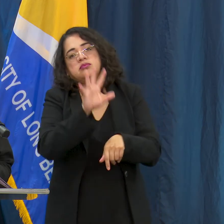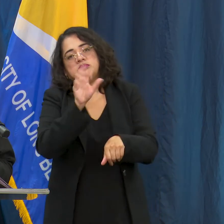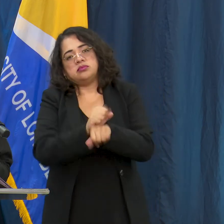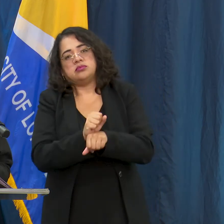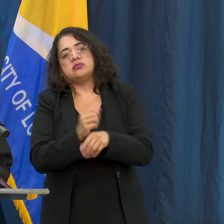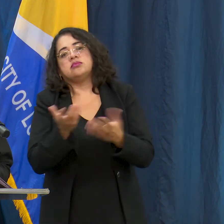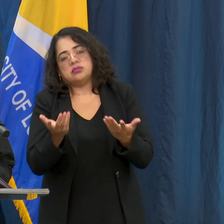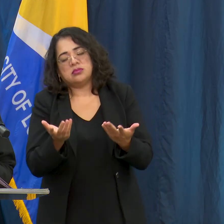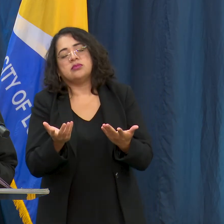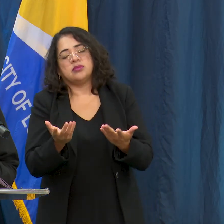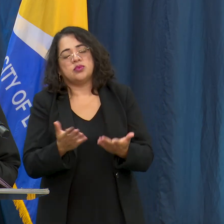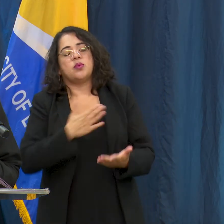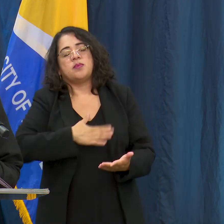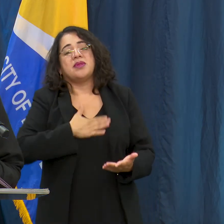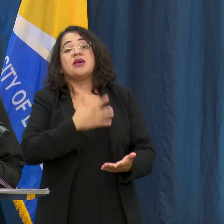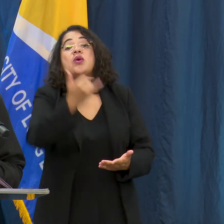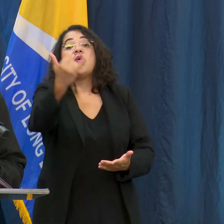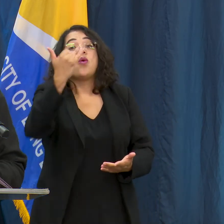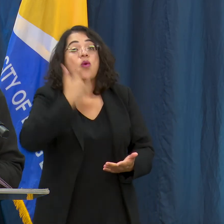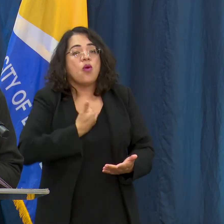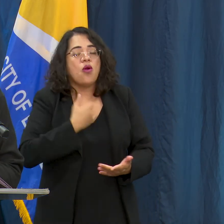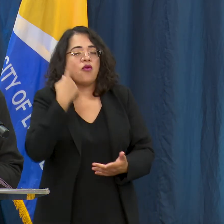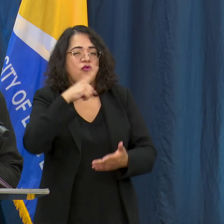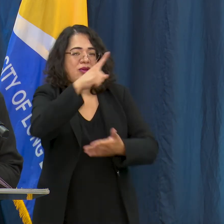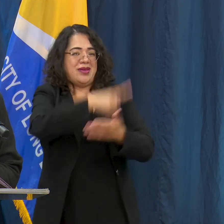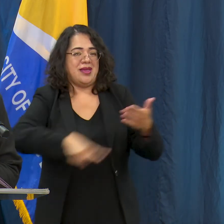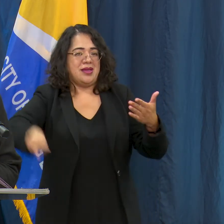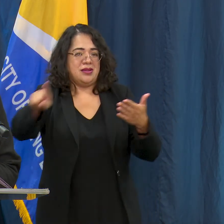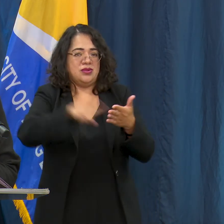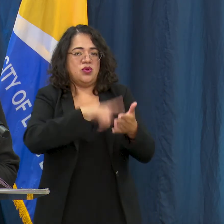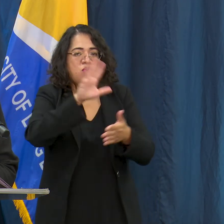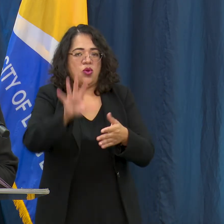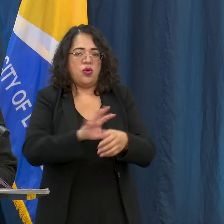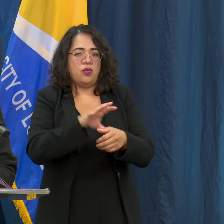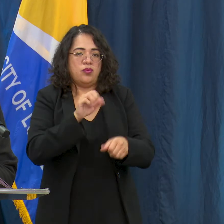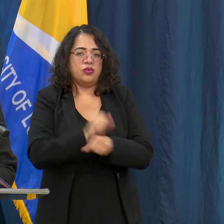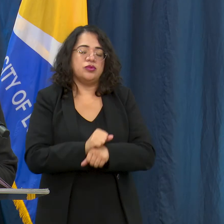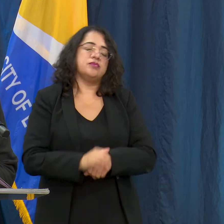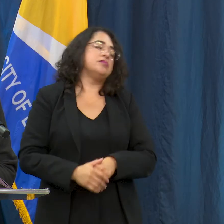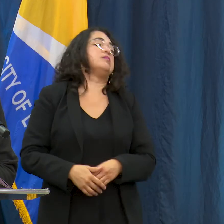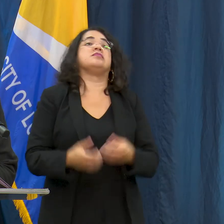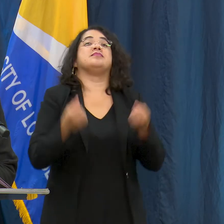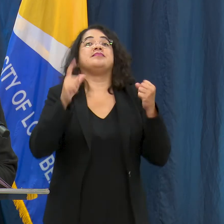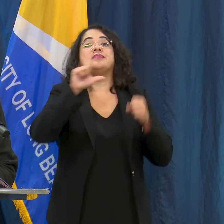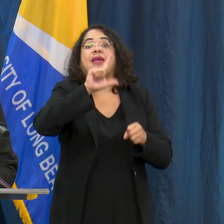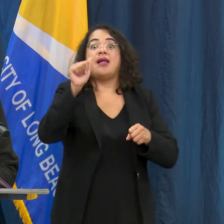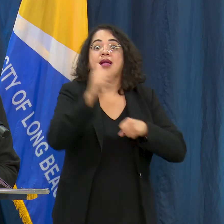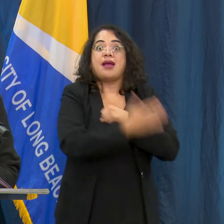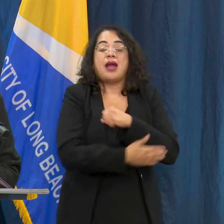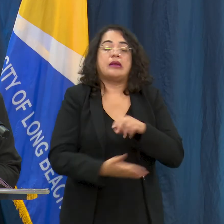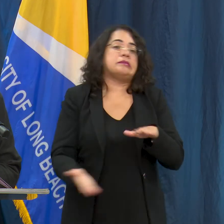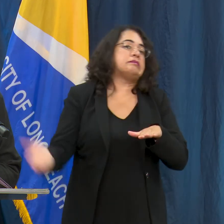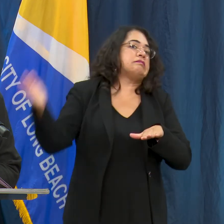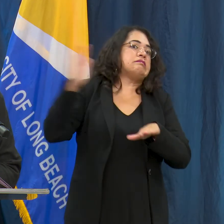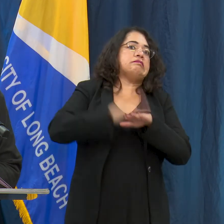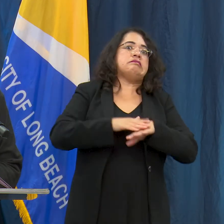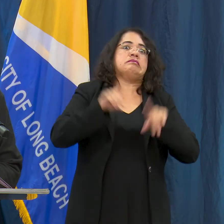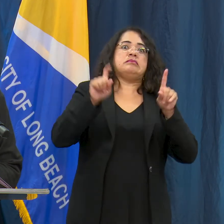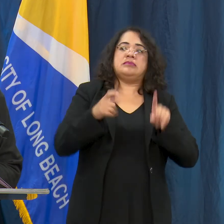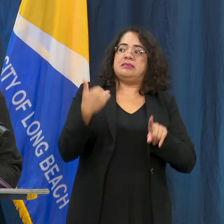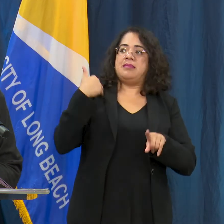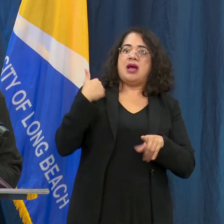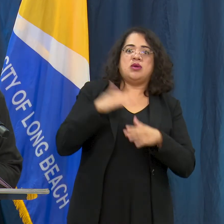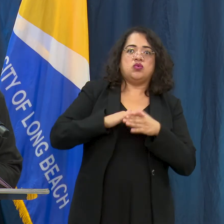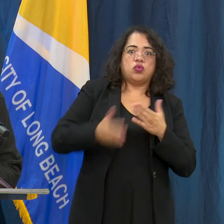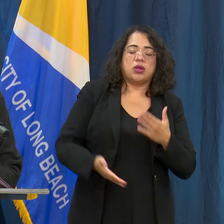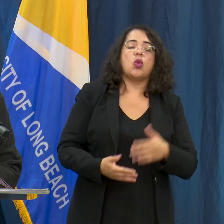esa cita a otra persona que lo necesite. Ha habido una mayor demanda de pruebas en todo el condado durante esta última semana, que ha